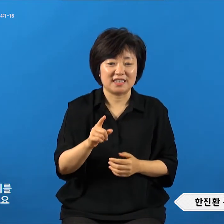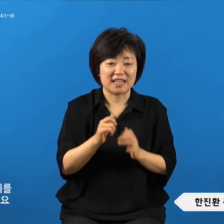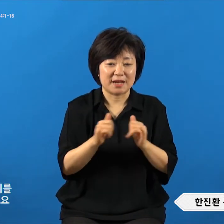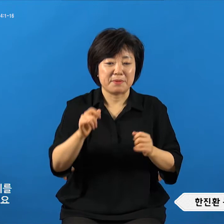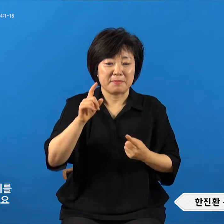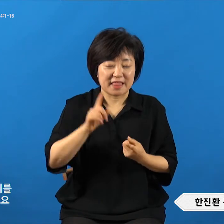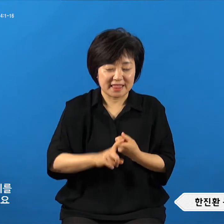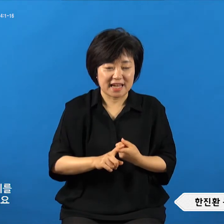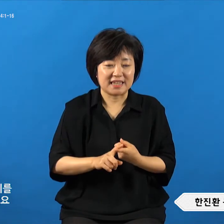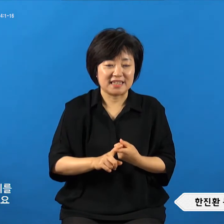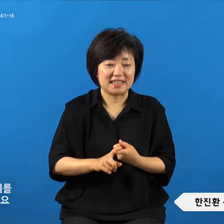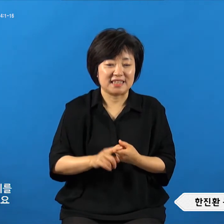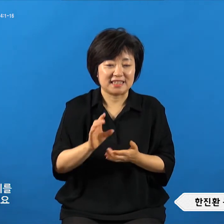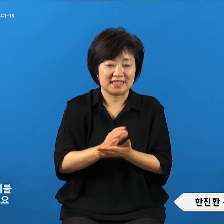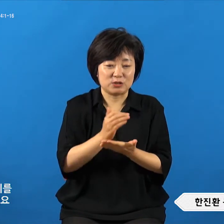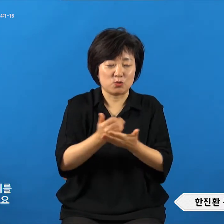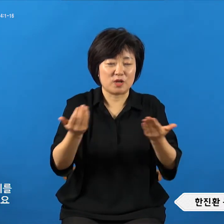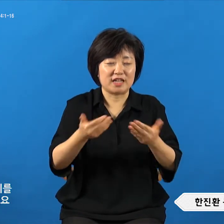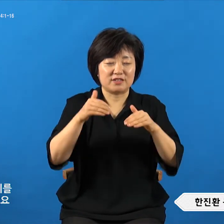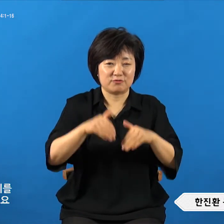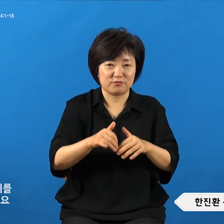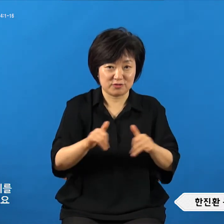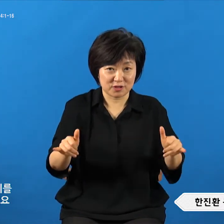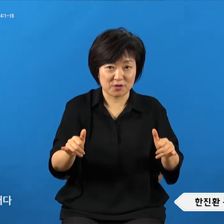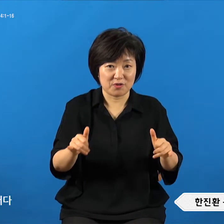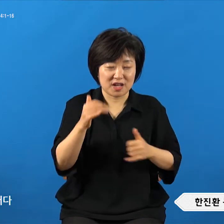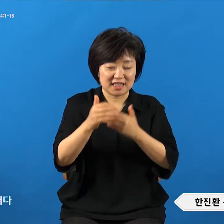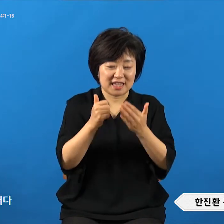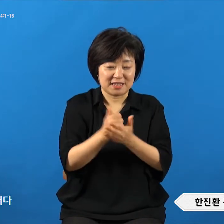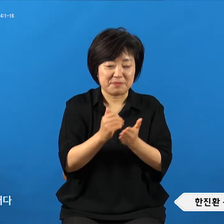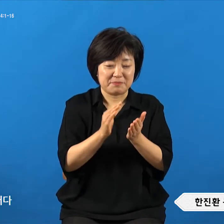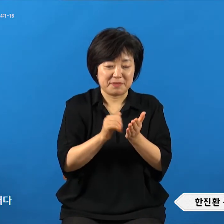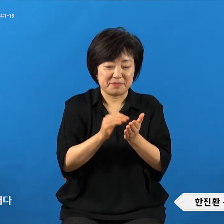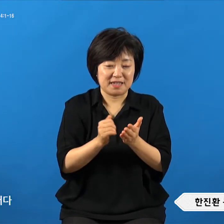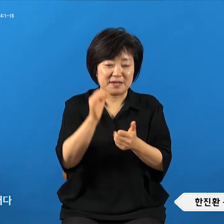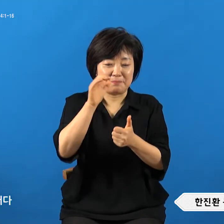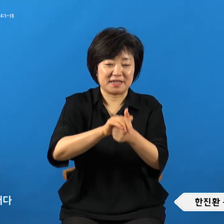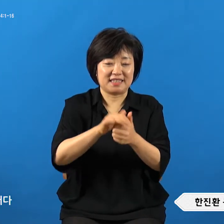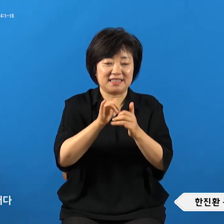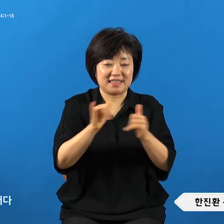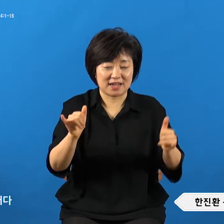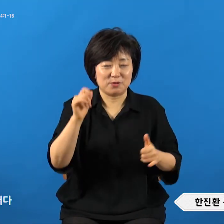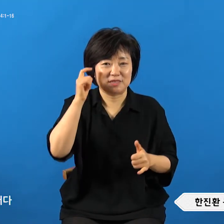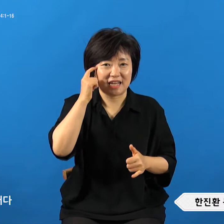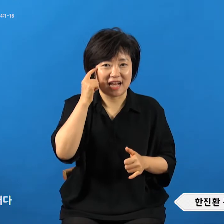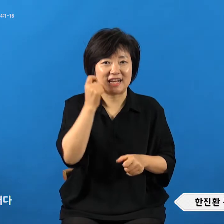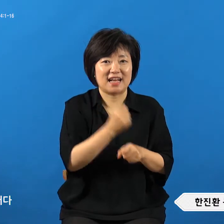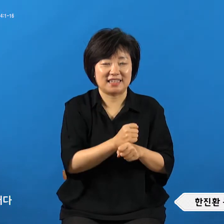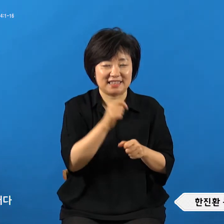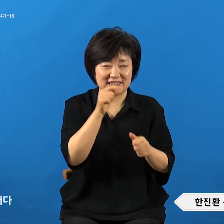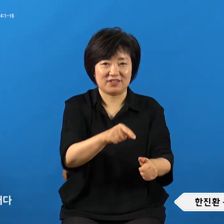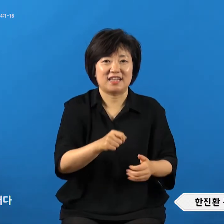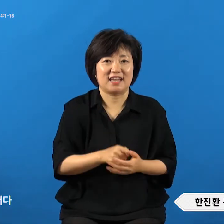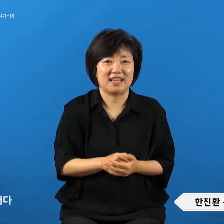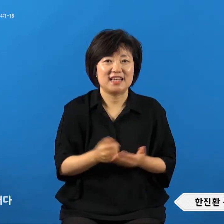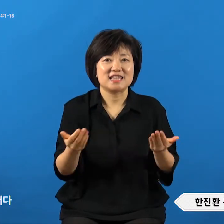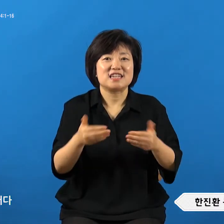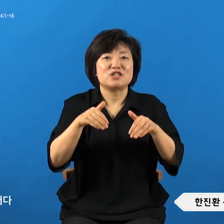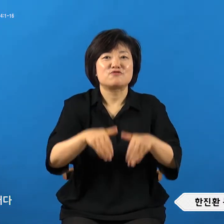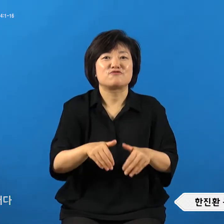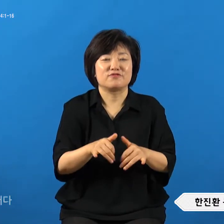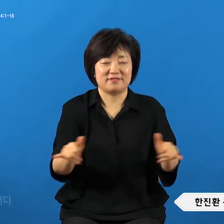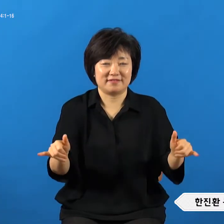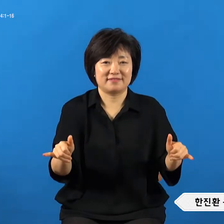마땅히 우리를 그리스도의 일꾼이요 하나님의 비밀을 맡은 자로 여길지어다. 여기